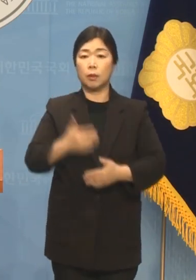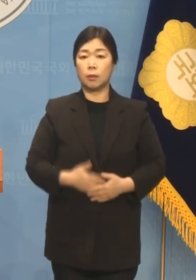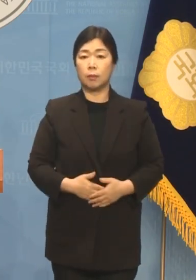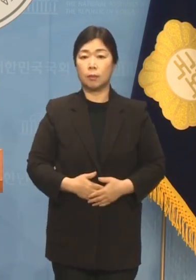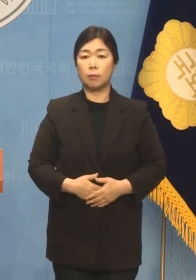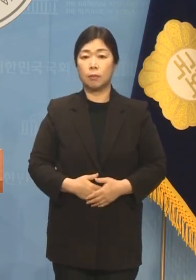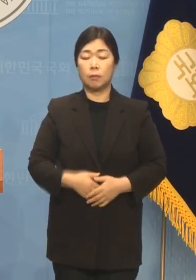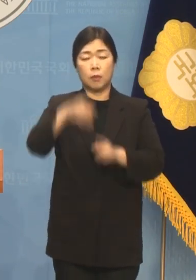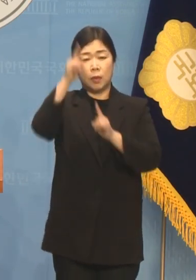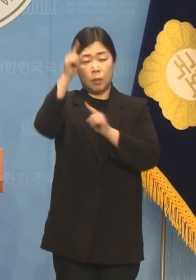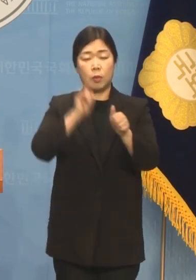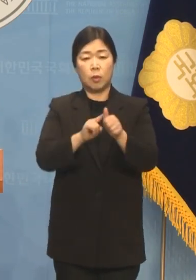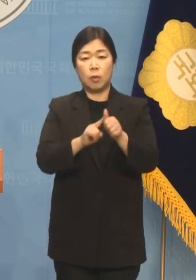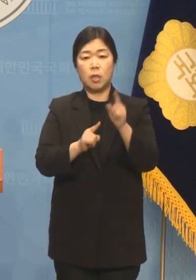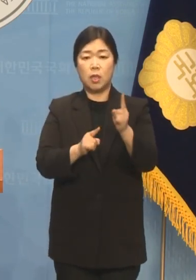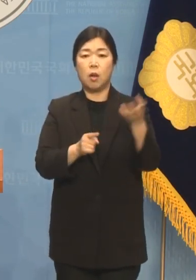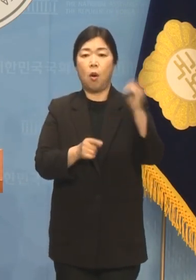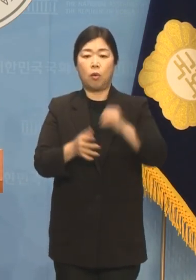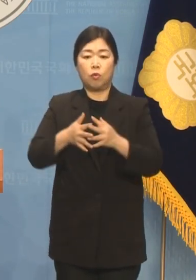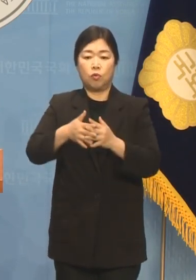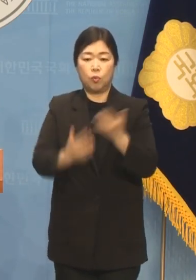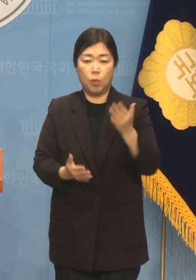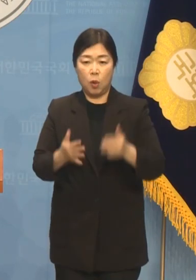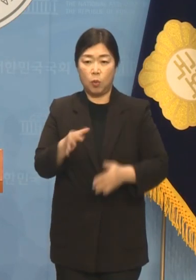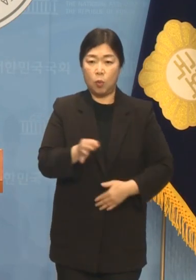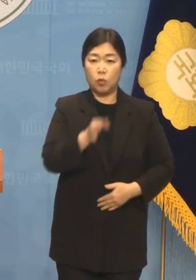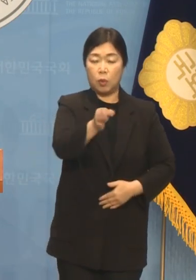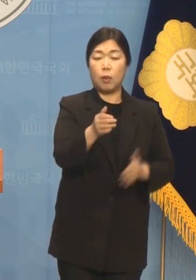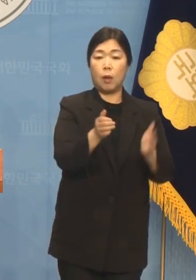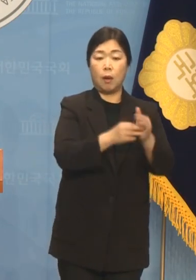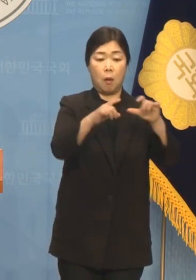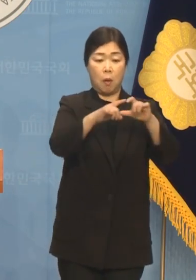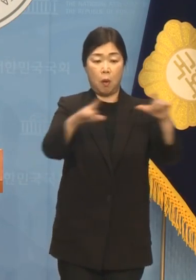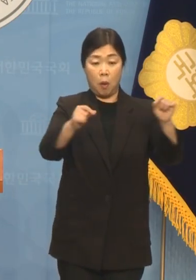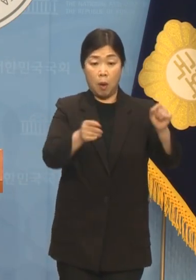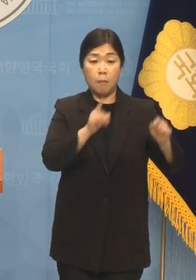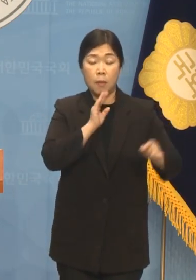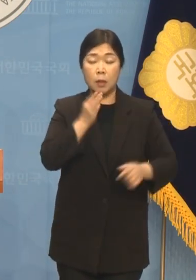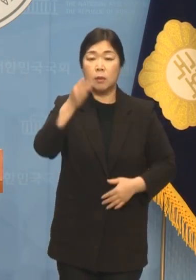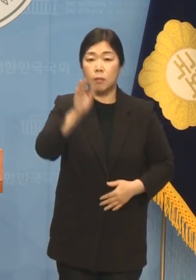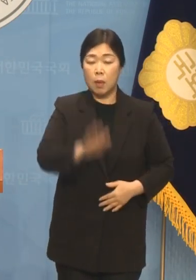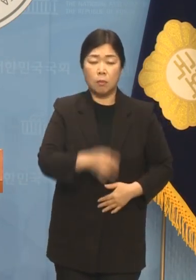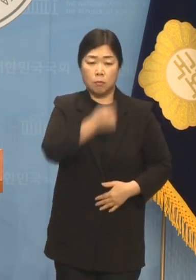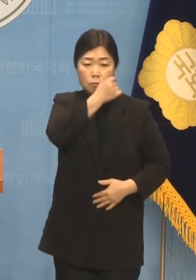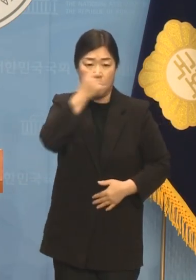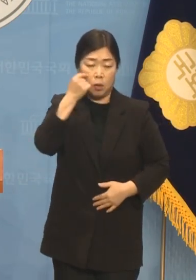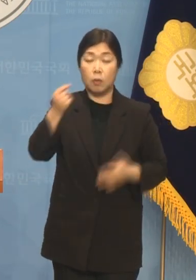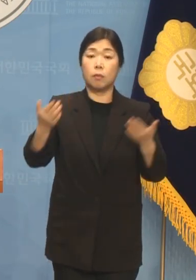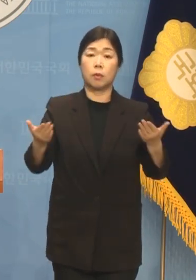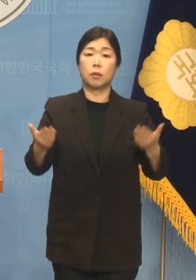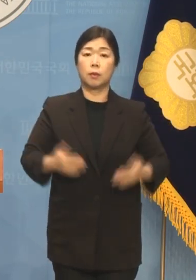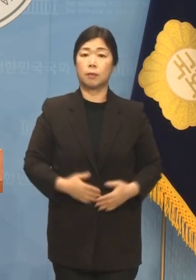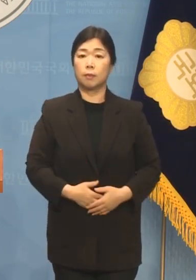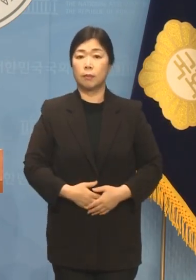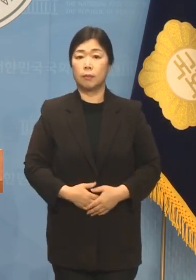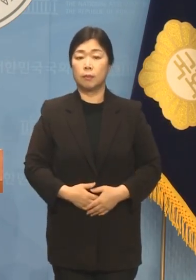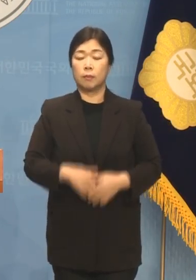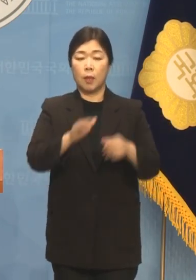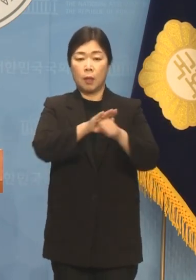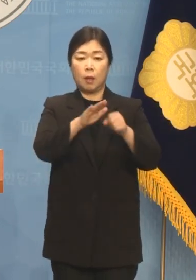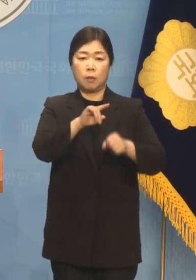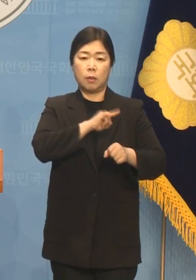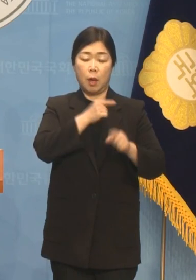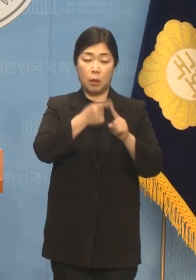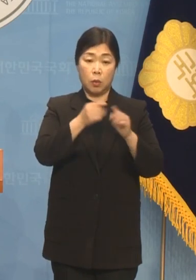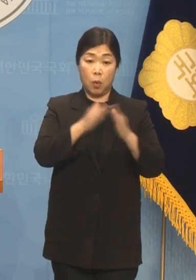이모 씨는 1억 원을 수표로 건넸다고 주장하지만 이 역시 전혀 확인된 바 없습니다. 사랑제일교회